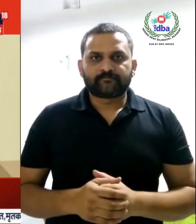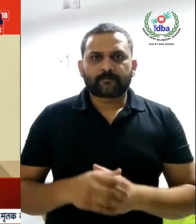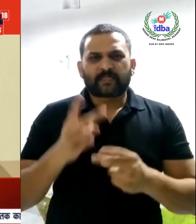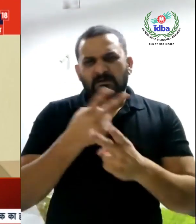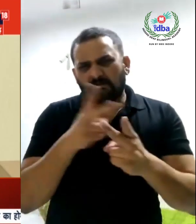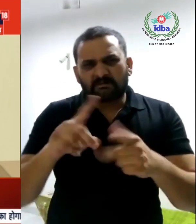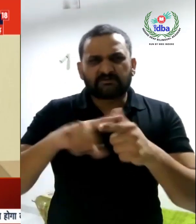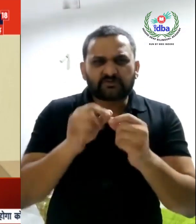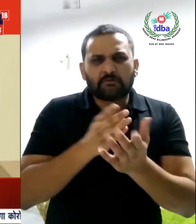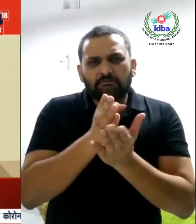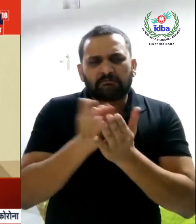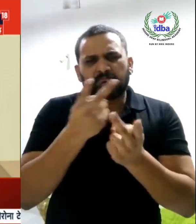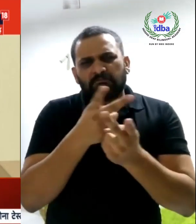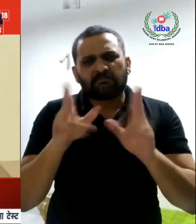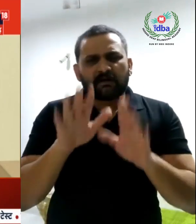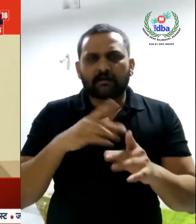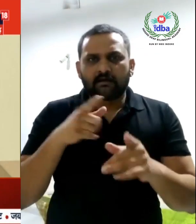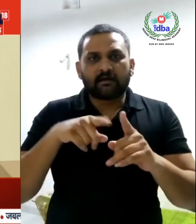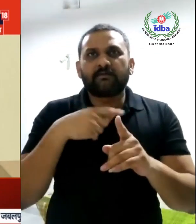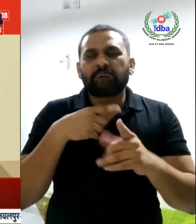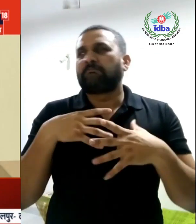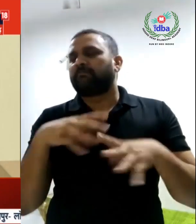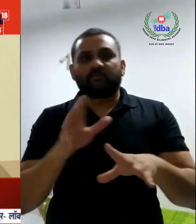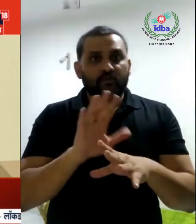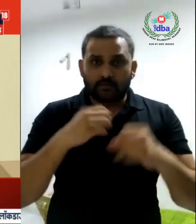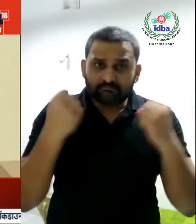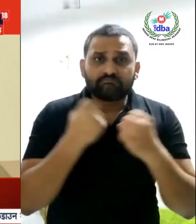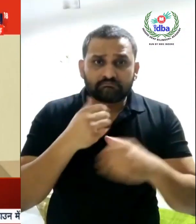अनेकों रोजगार के अवसर सृजित किए, हम उसमें कोई कसर नहीं छोड़ेंगे।